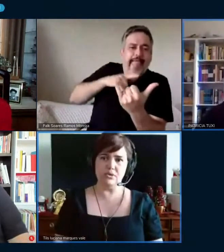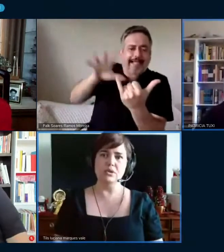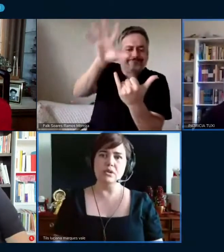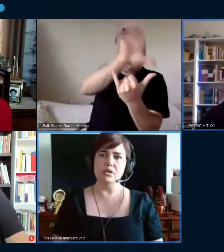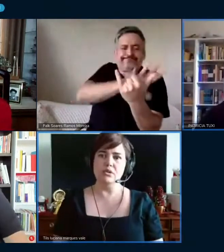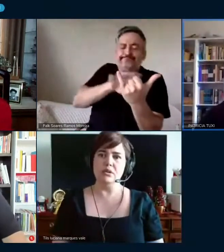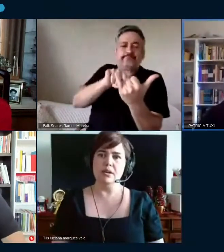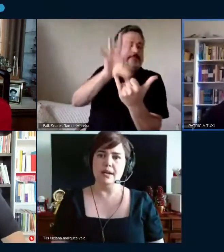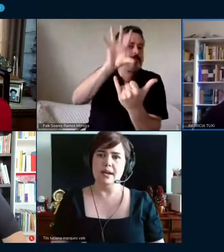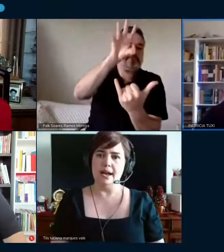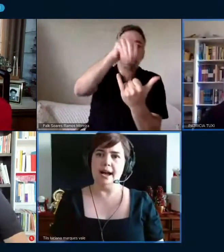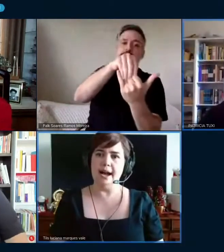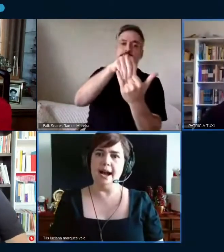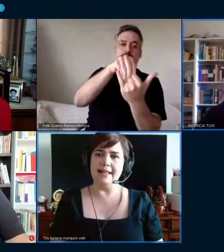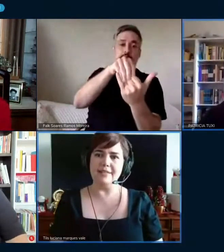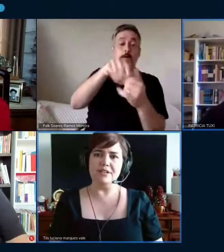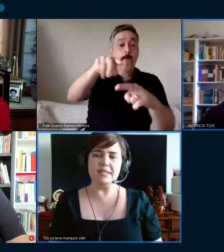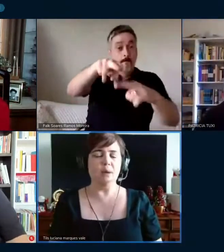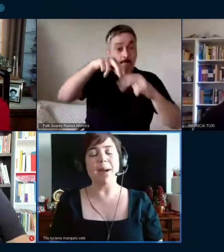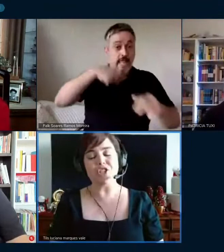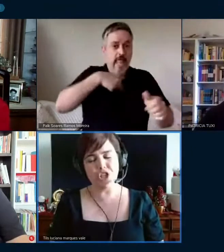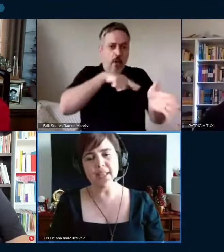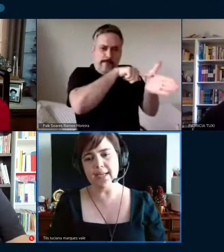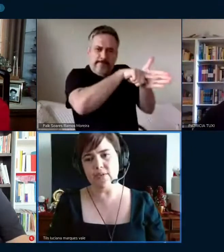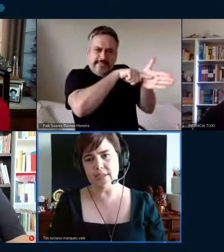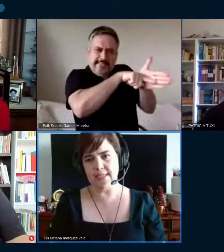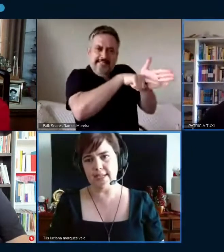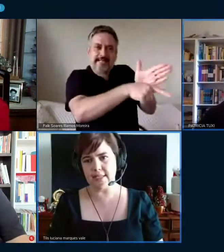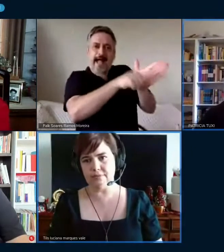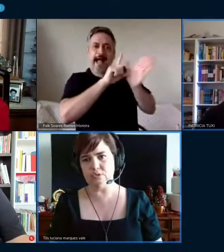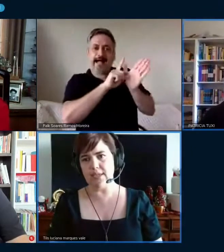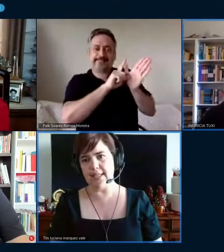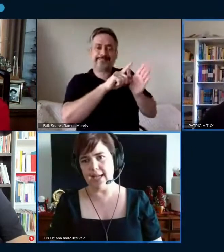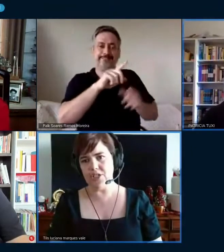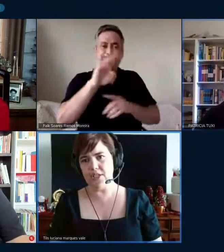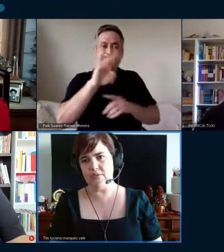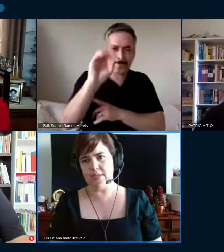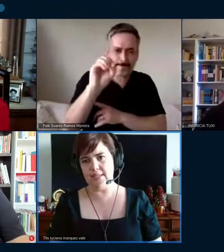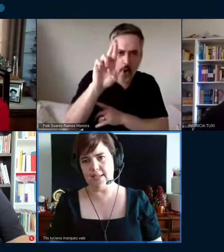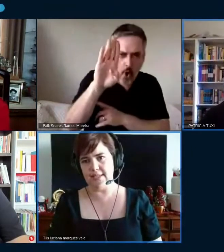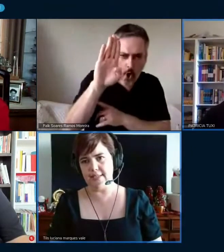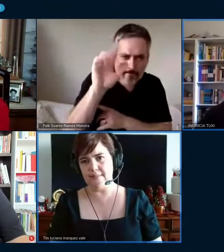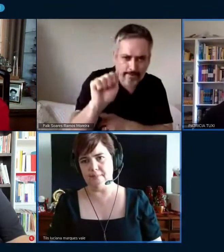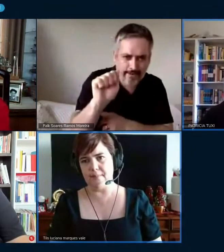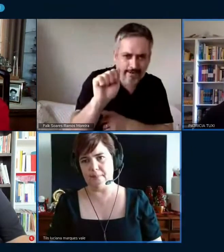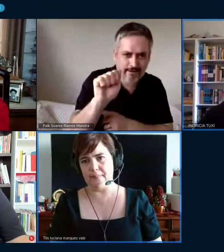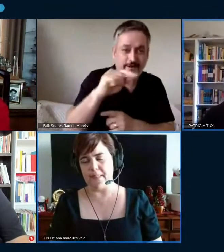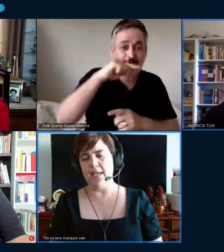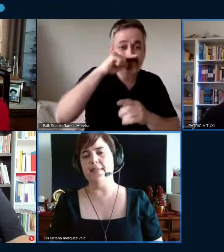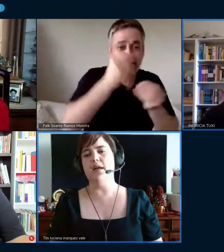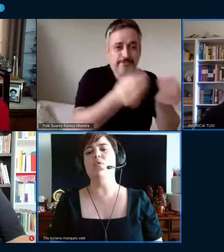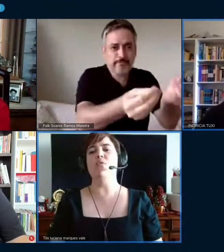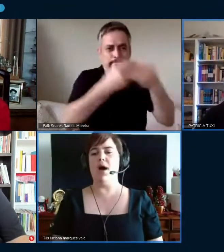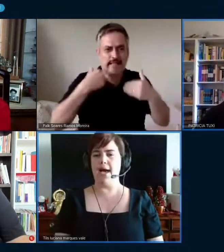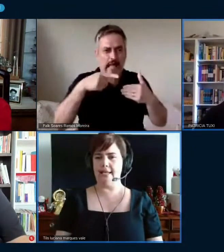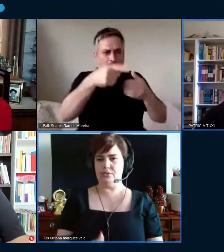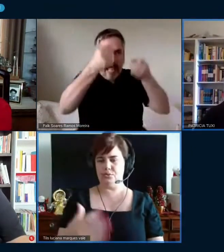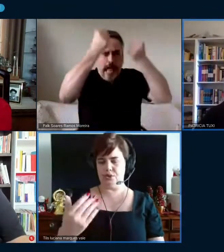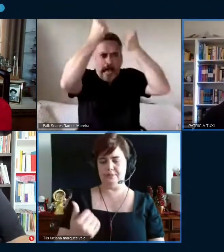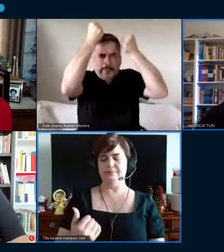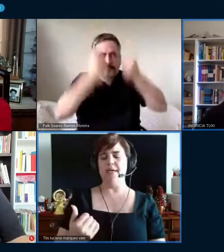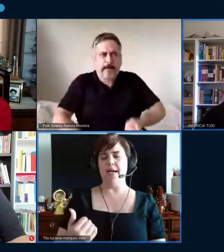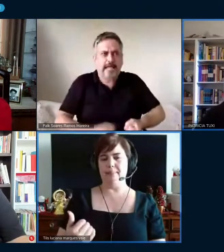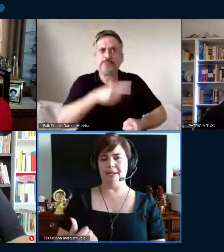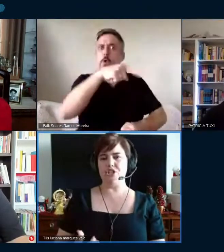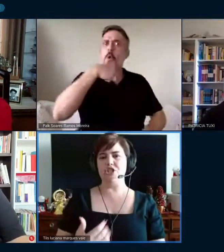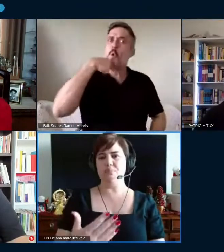marcando a definição a partir da língua de sinais, da visualidade da língua de sinais. Então, a